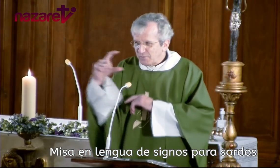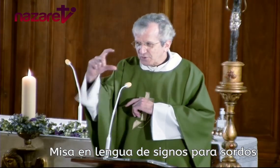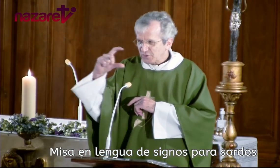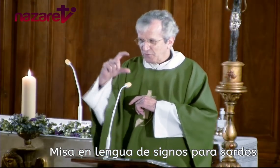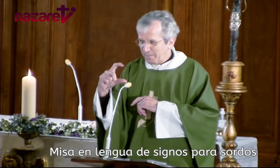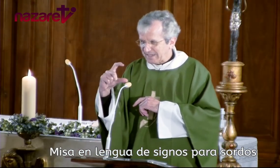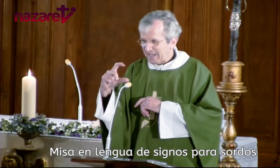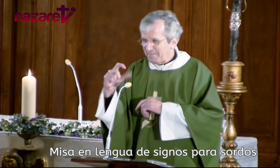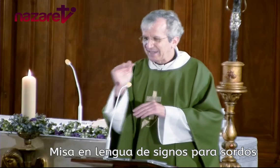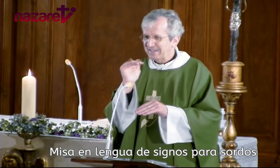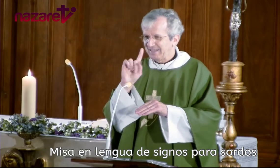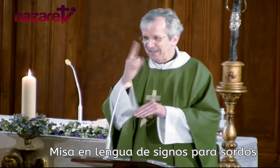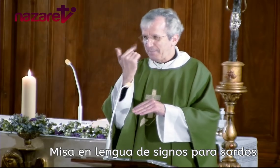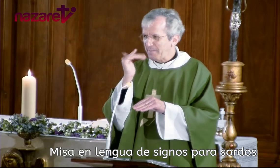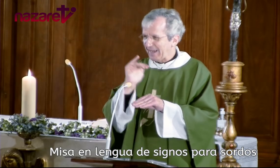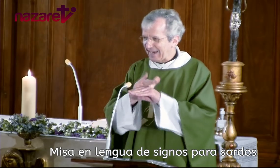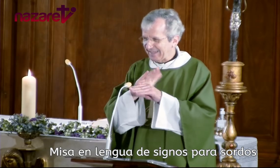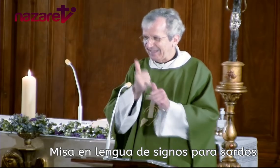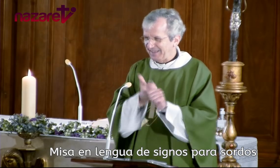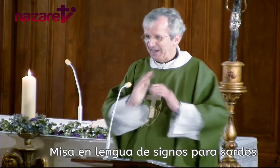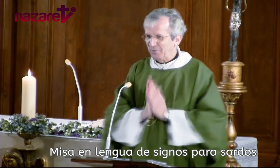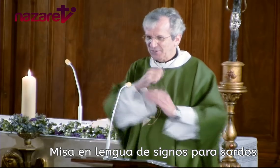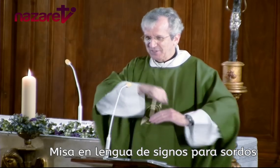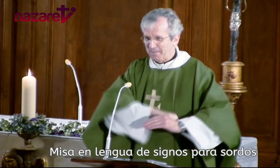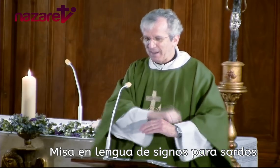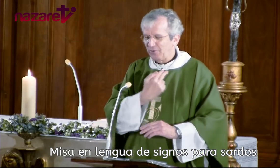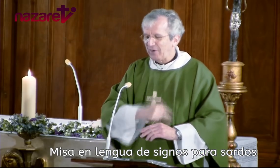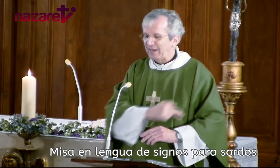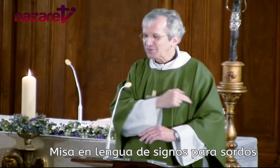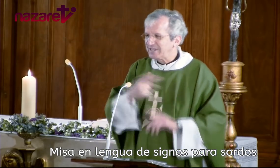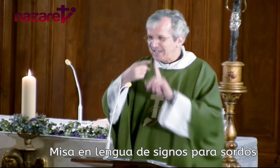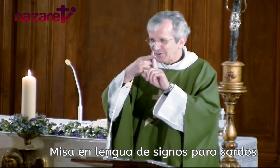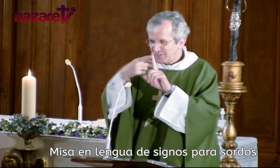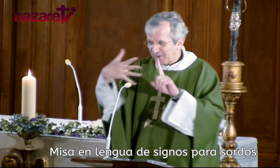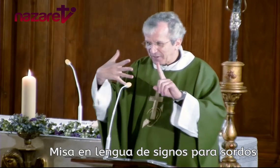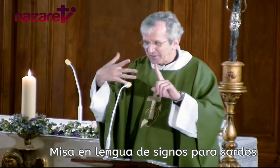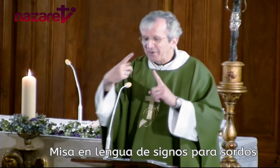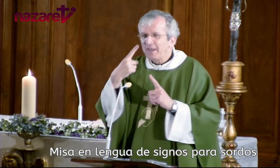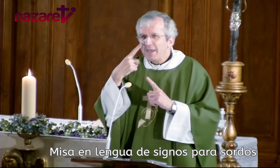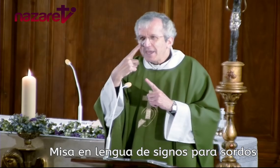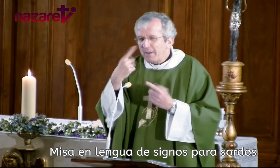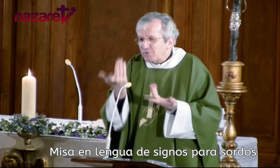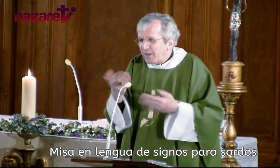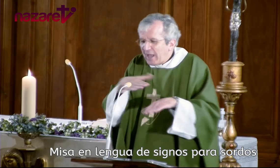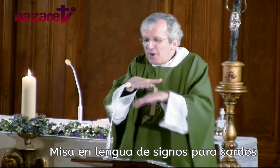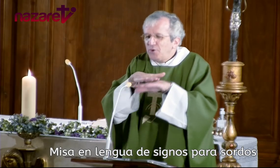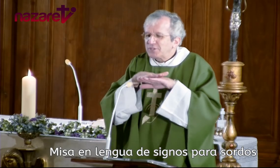Seguimos con un pasaje más de la primera carta del apóstol San Pablo a los cristianos de Corinto. Y veremos que ahora nos